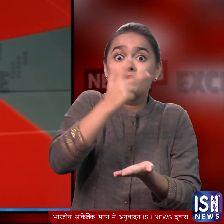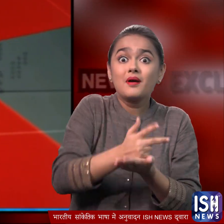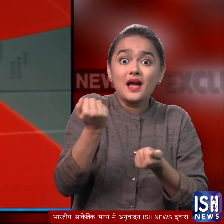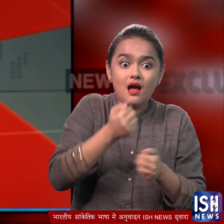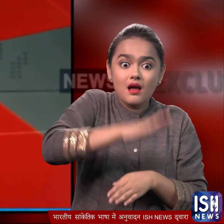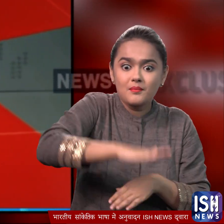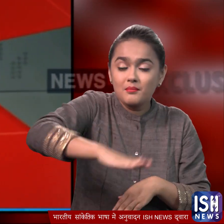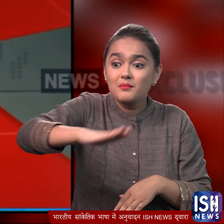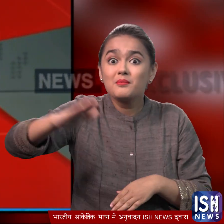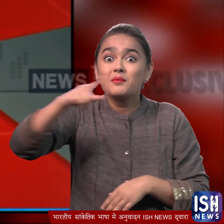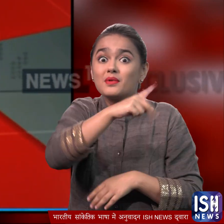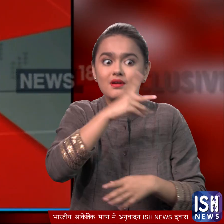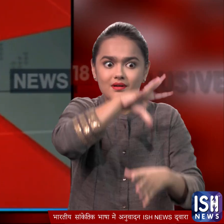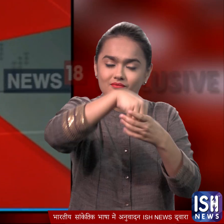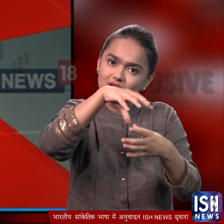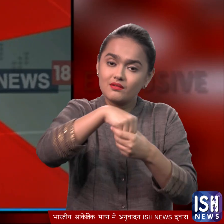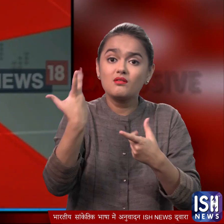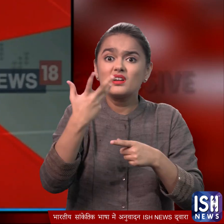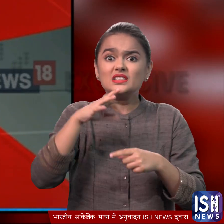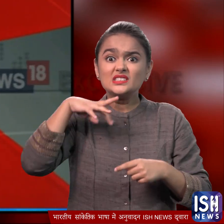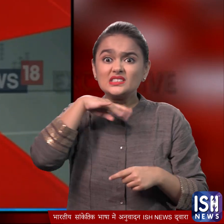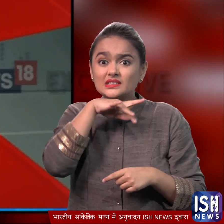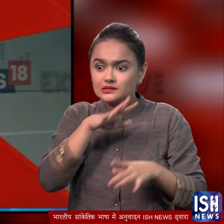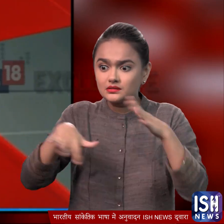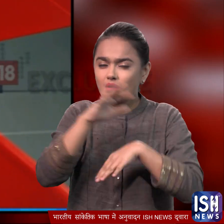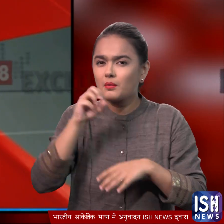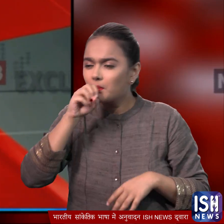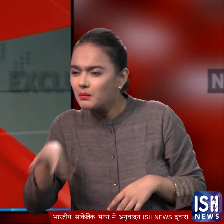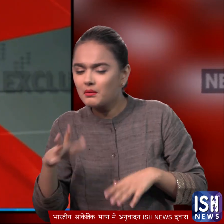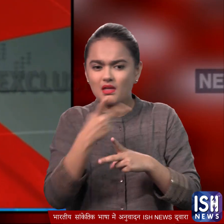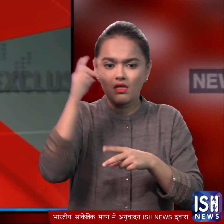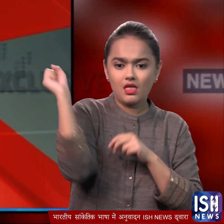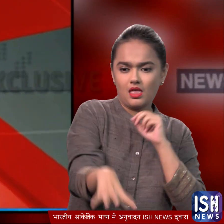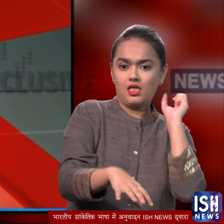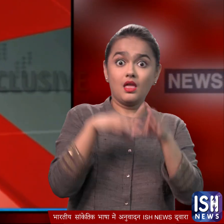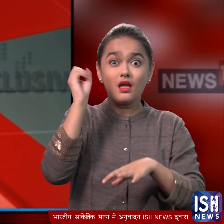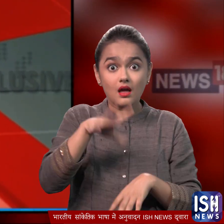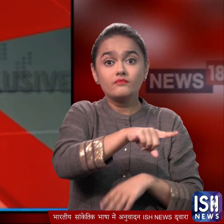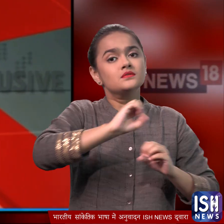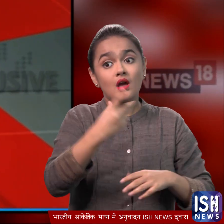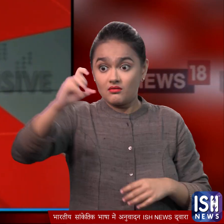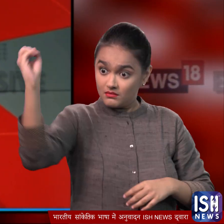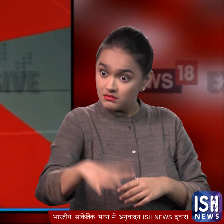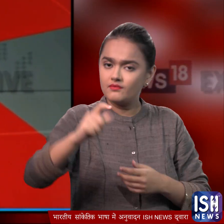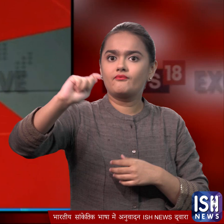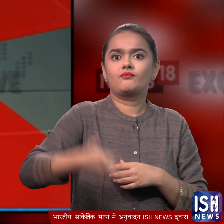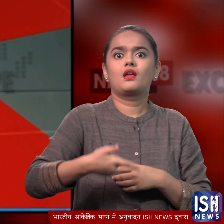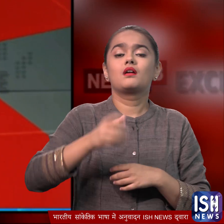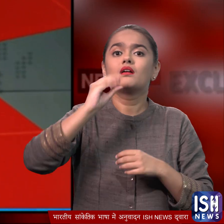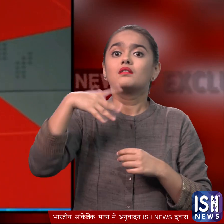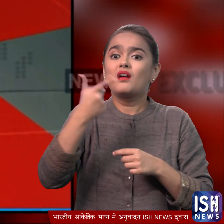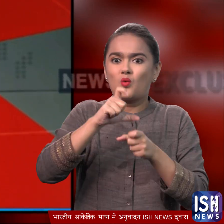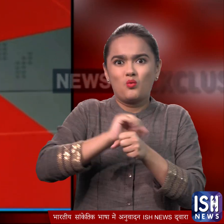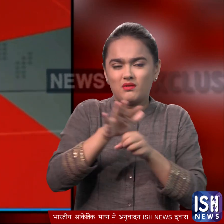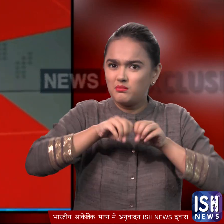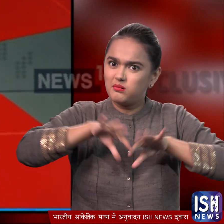के लिए तय जगह पर मार्शल तैनात किए थे, जिन्हें बाद में मुंबई में गंदगी फैलाने वालों पर नजर रखने और उनसे जुर्माना वसूलने के काम पर लगाया गया। और